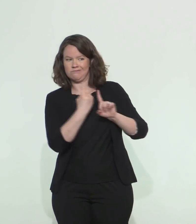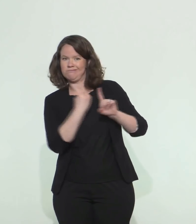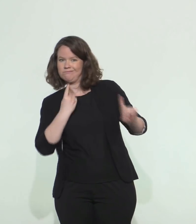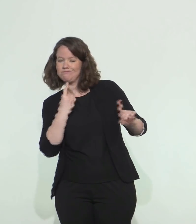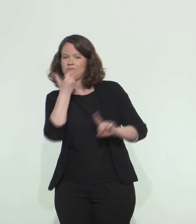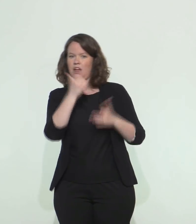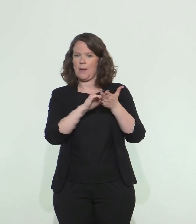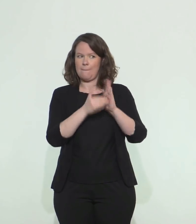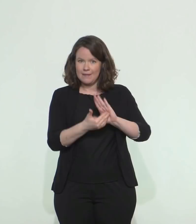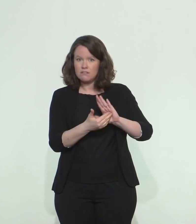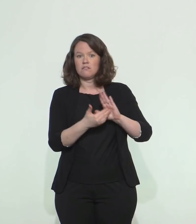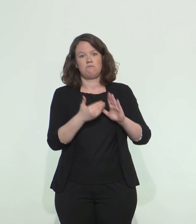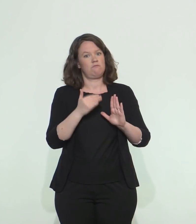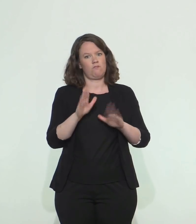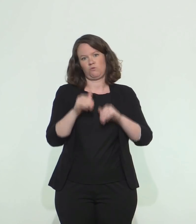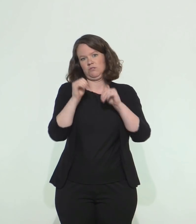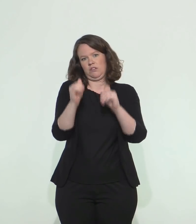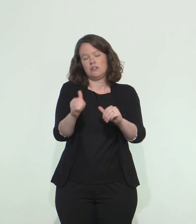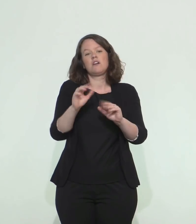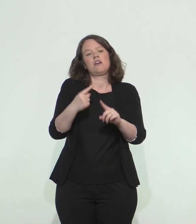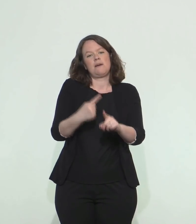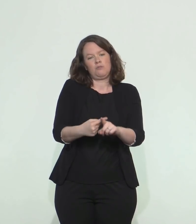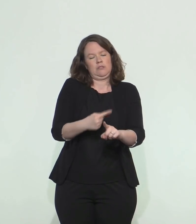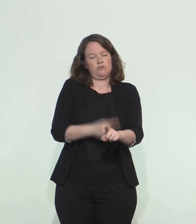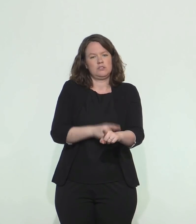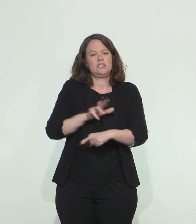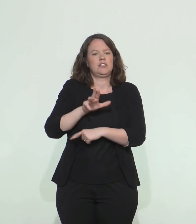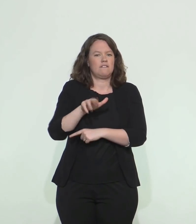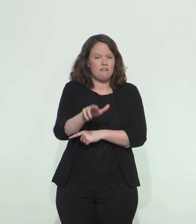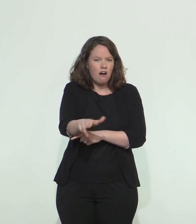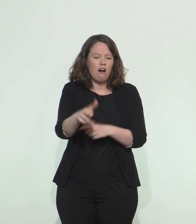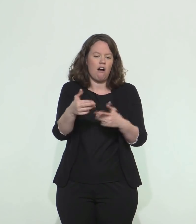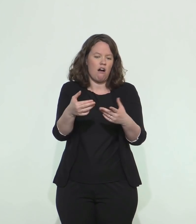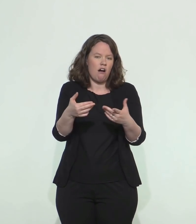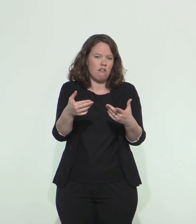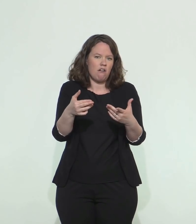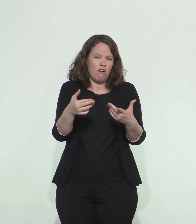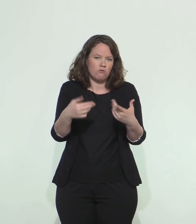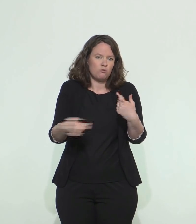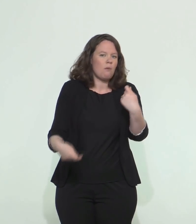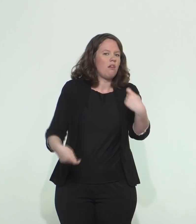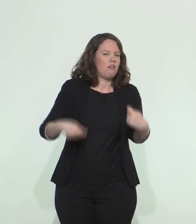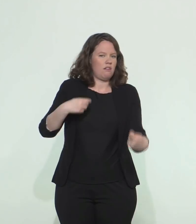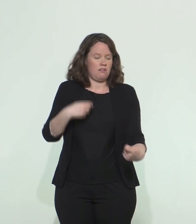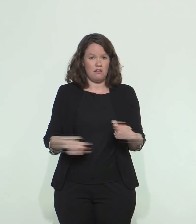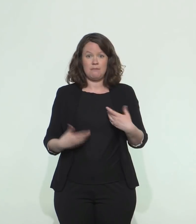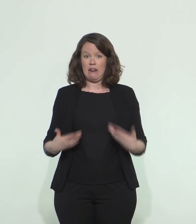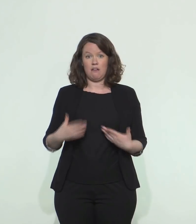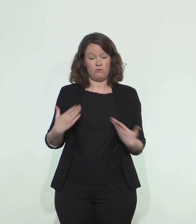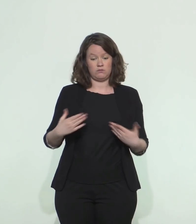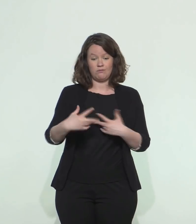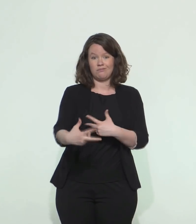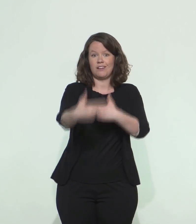lèverons petit à petit, tous ensemble, progressivement, étape par étape. Mais vous savez que nous sommes déjà dans une première phase du 11 mai au 2 juin, où nous